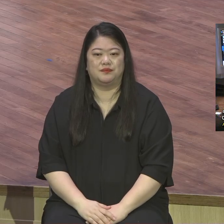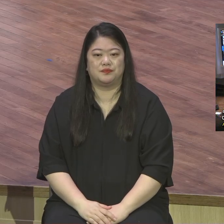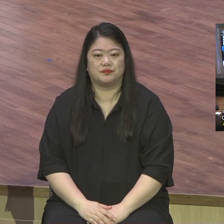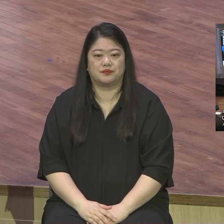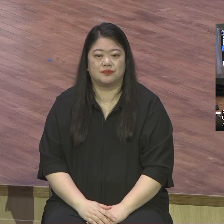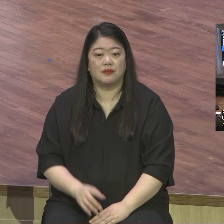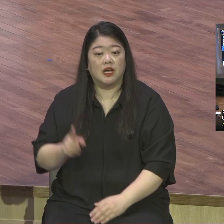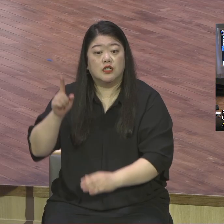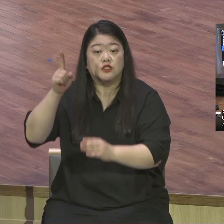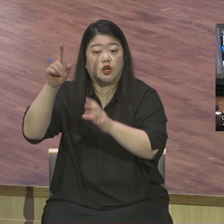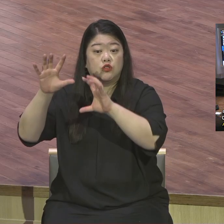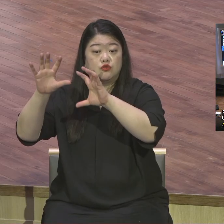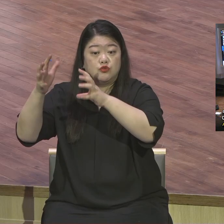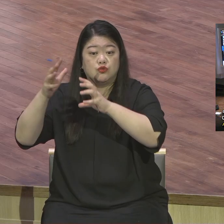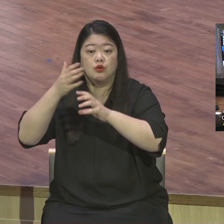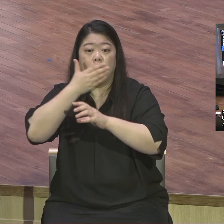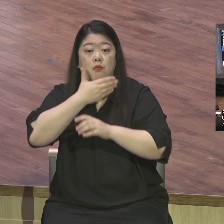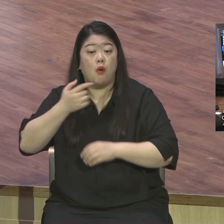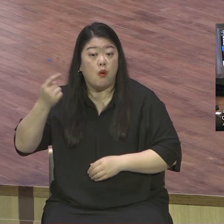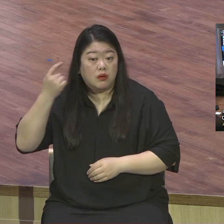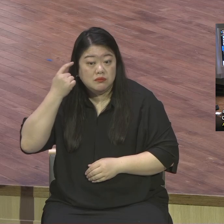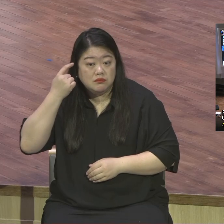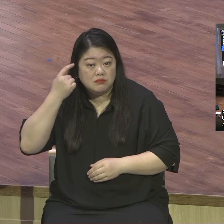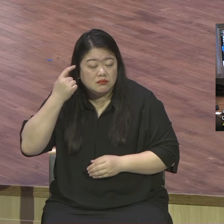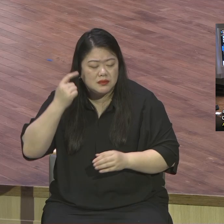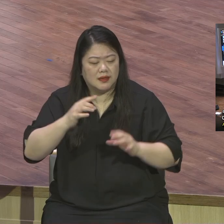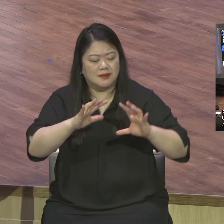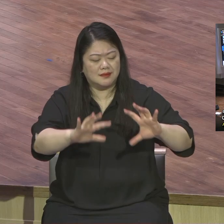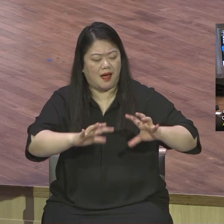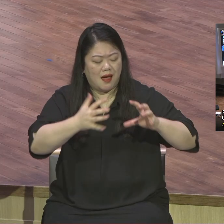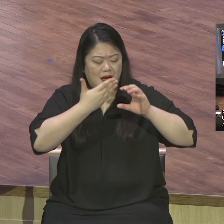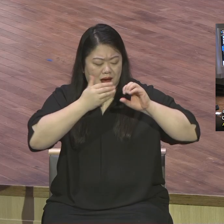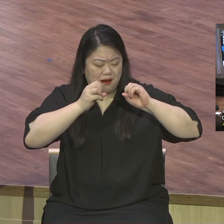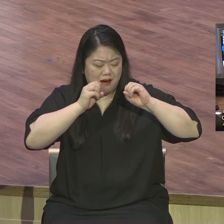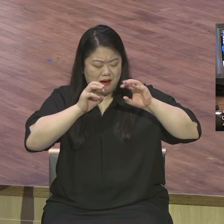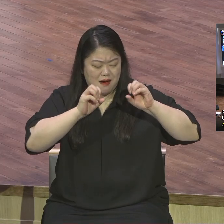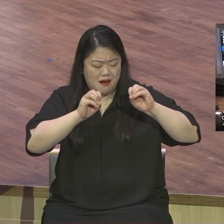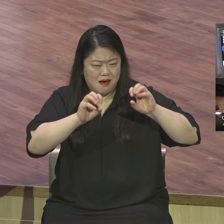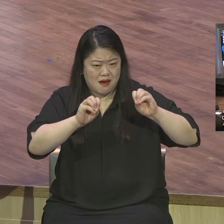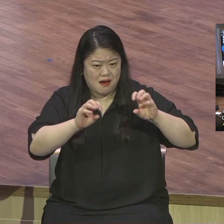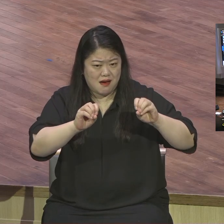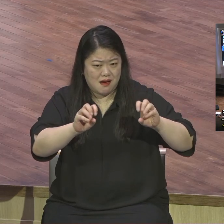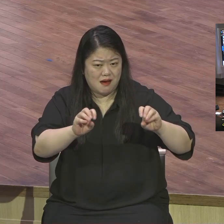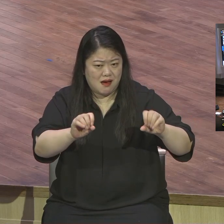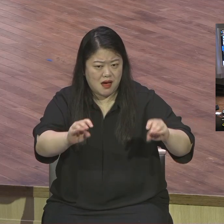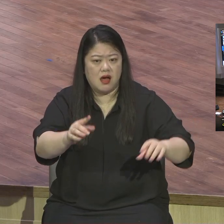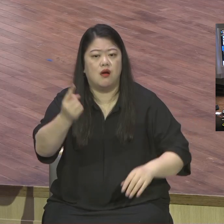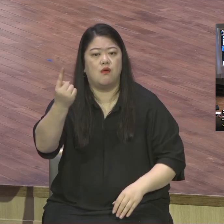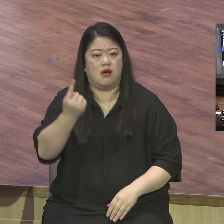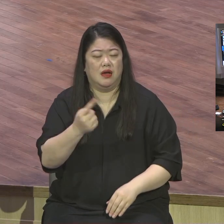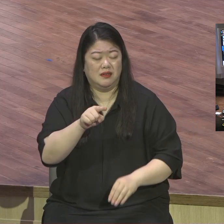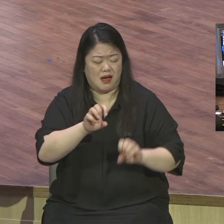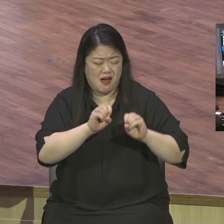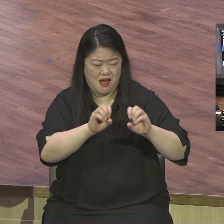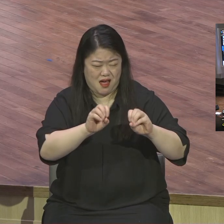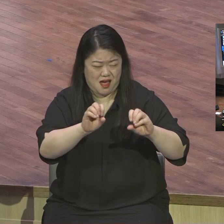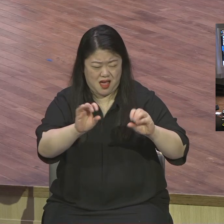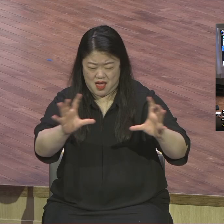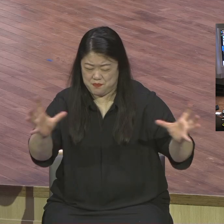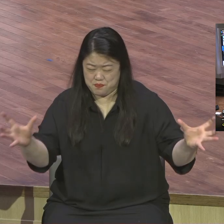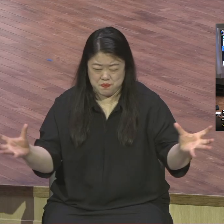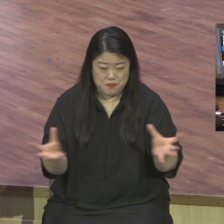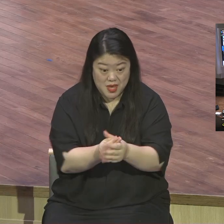천국복음이 모든 민족의 정언되기와여 온 세상에 전파되니 그제야